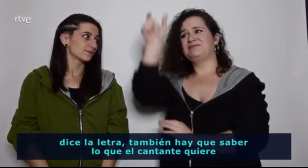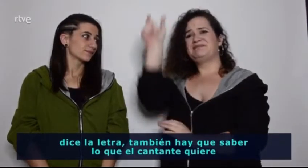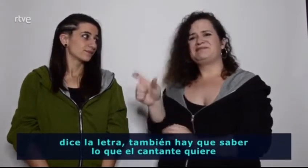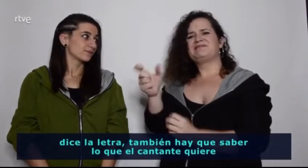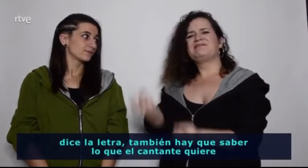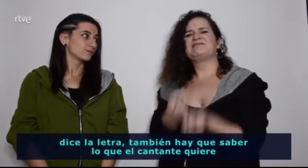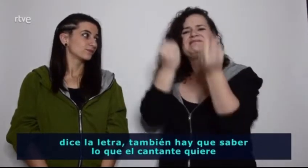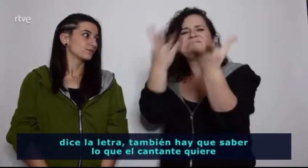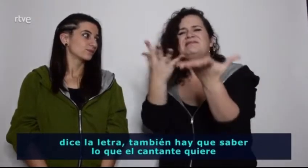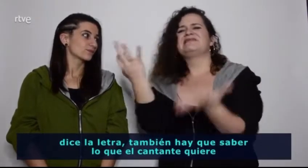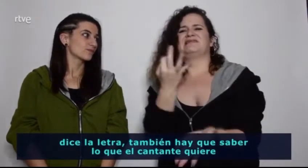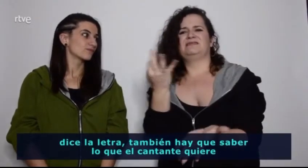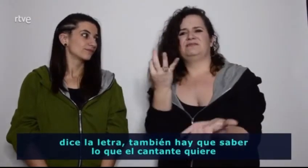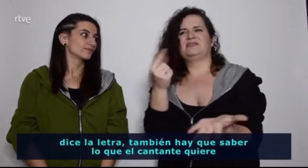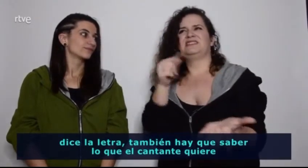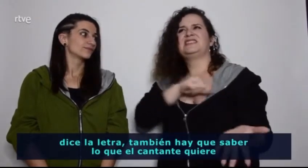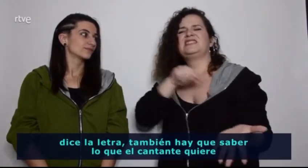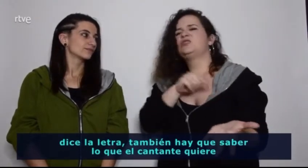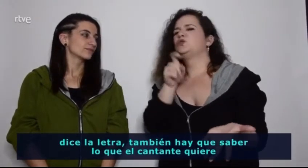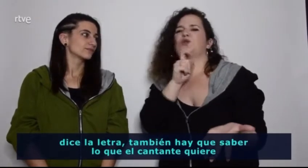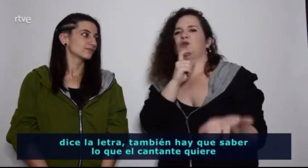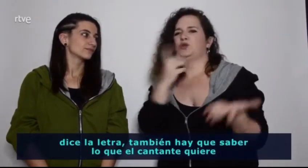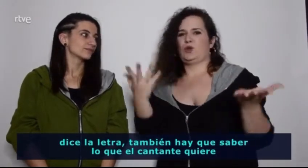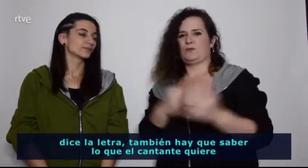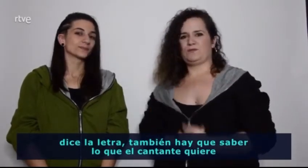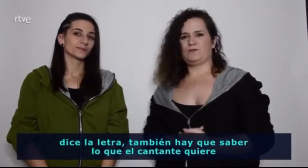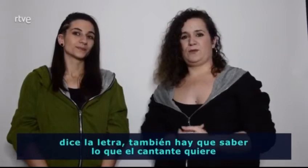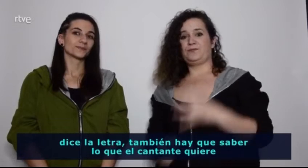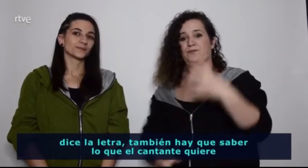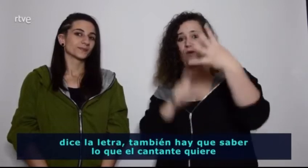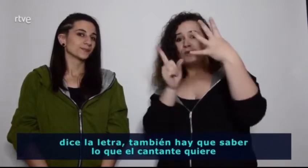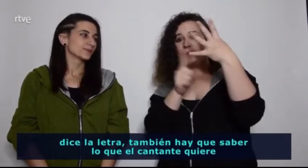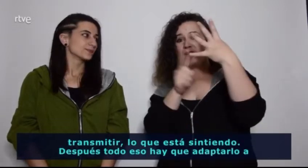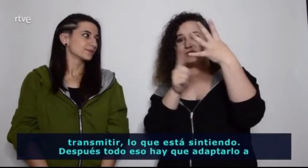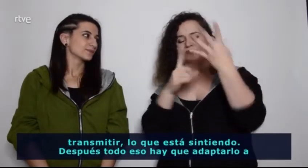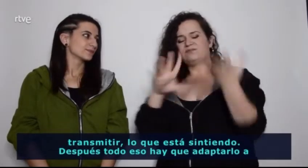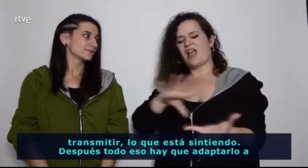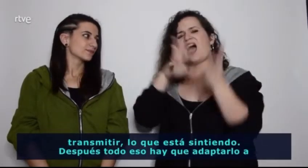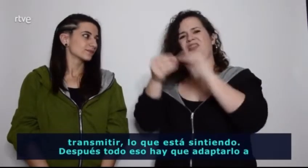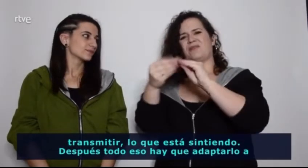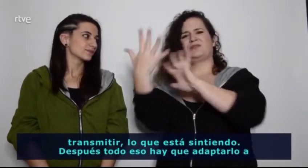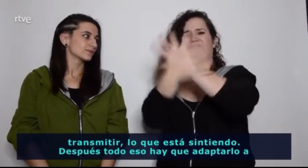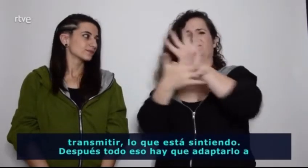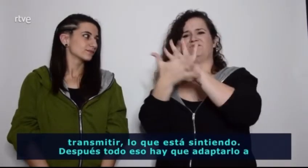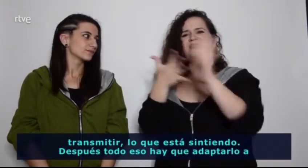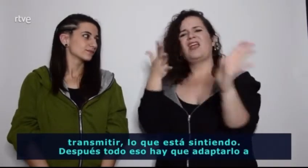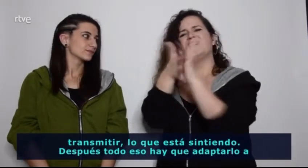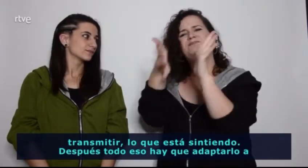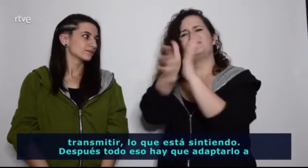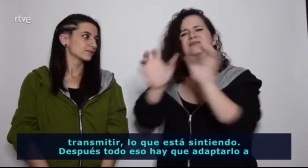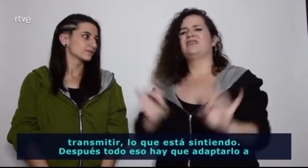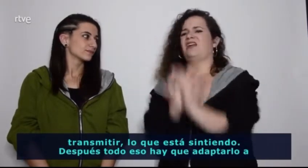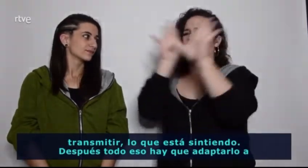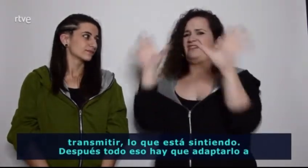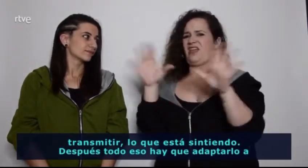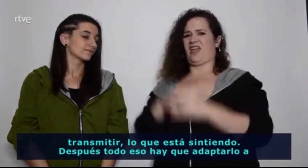Y no solo entender lo que dice la letra, también hay que saber lo que el cantante quiere transmitir, lo que está sintiendo. Después todo eso hay que adaptarlo